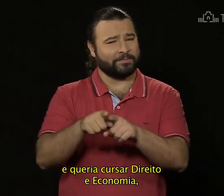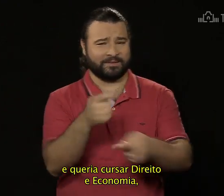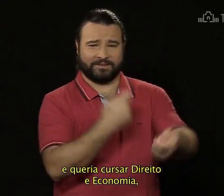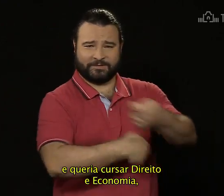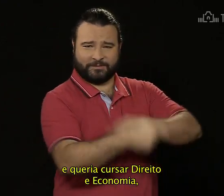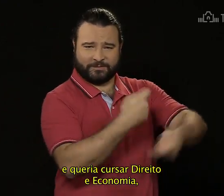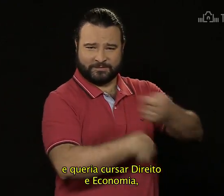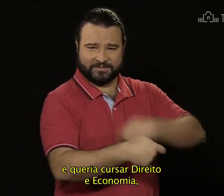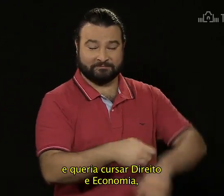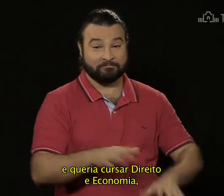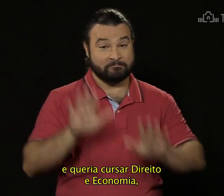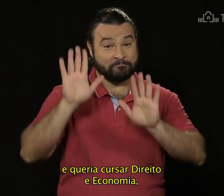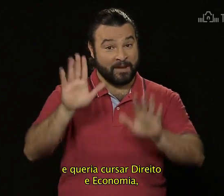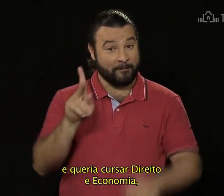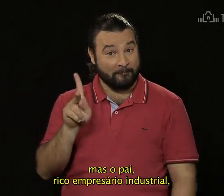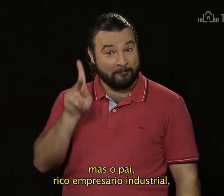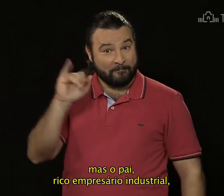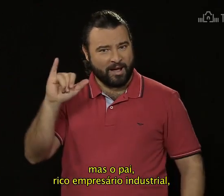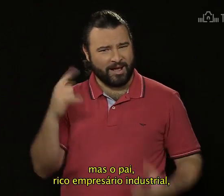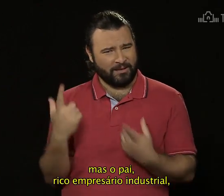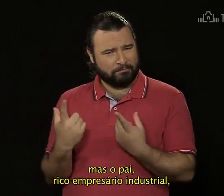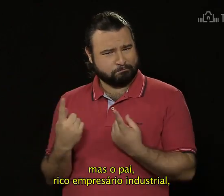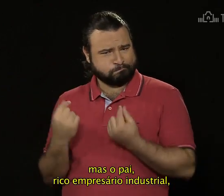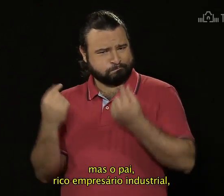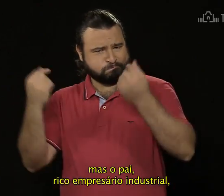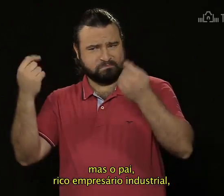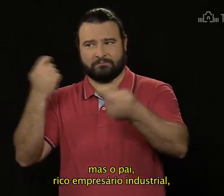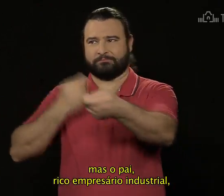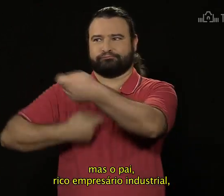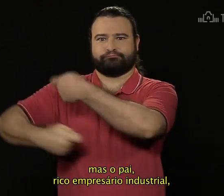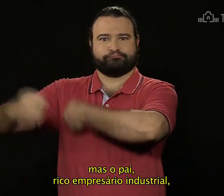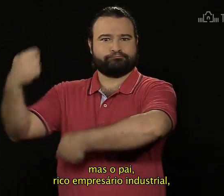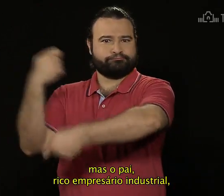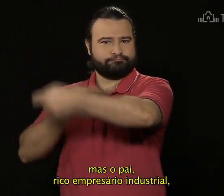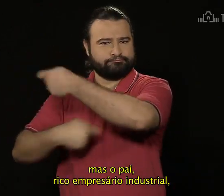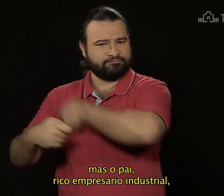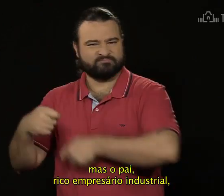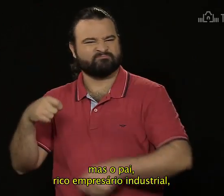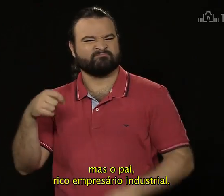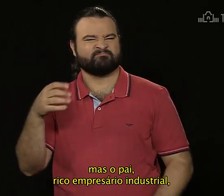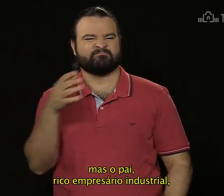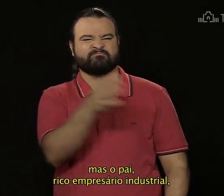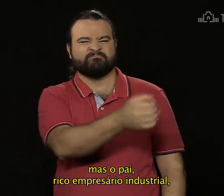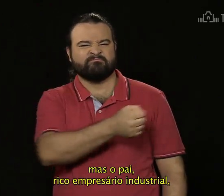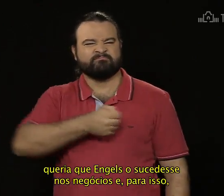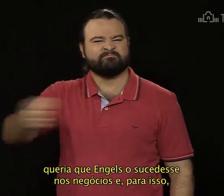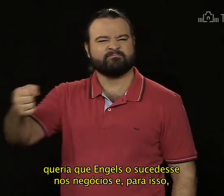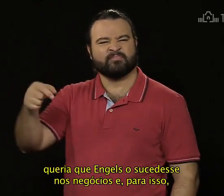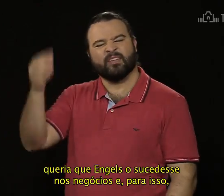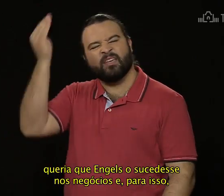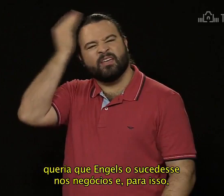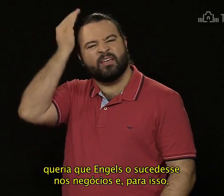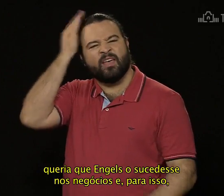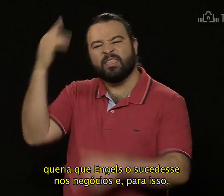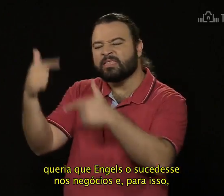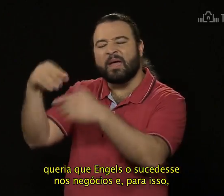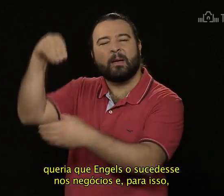Economia Mas o pai rico empresário industrial queria que Engels o